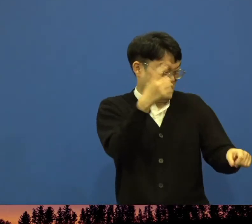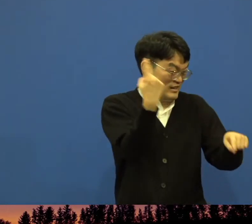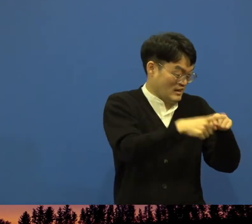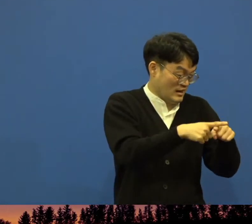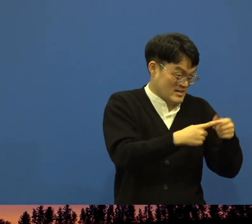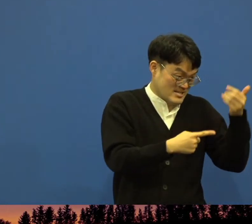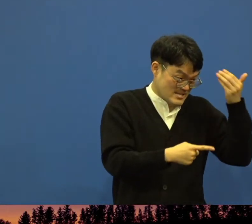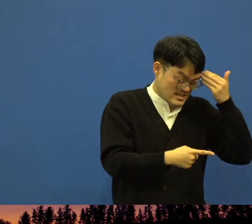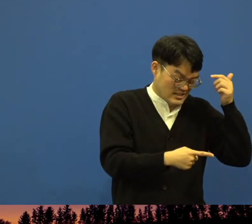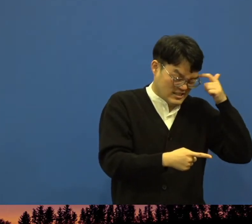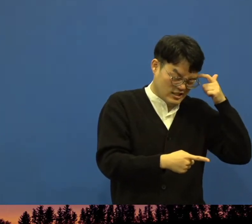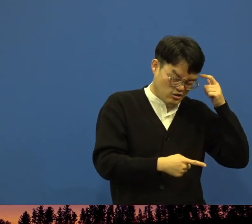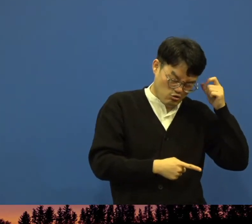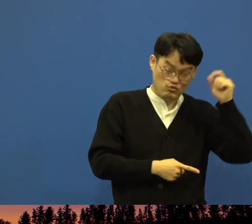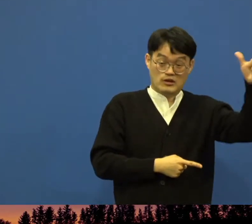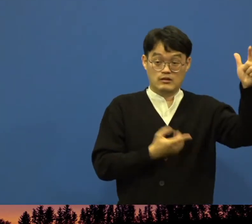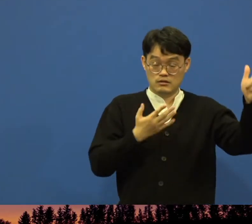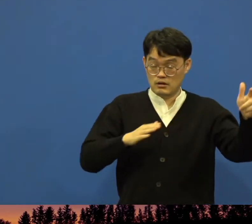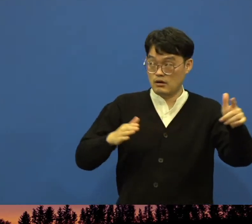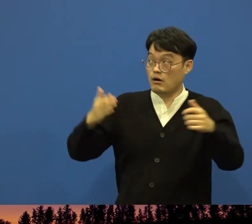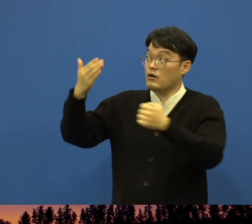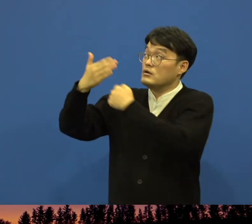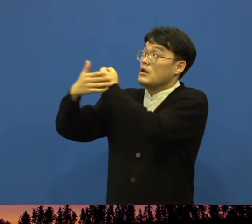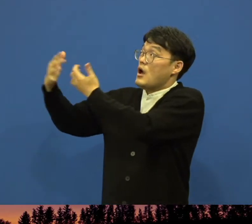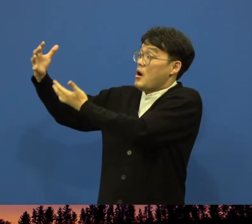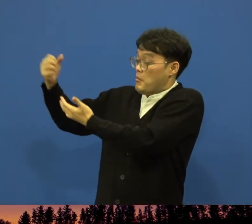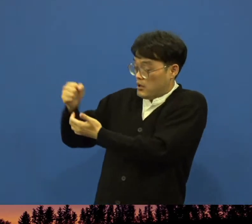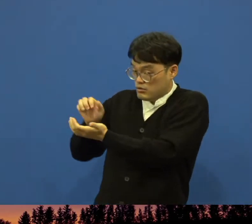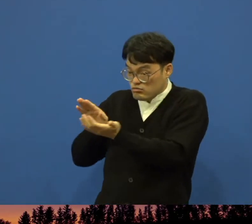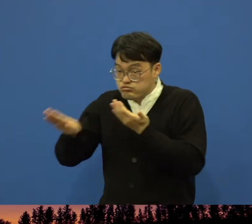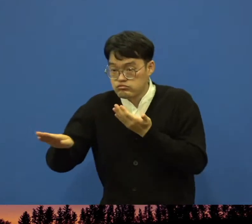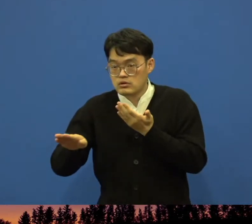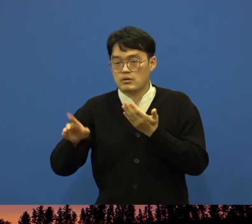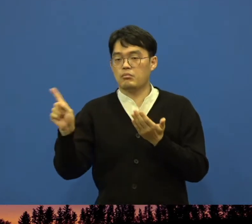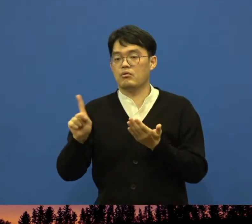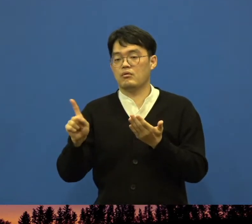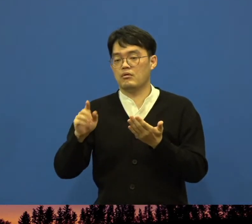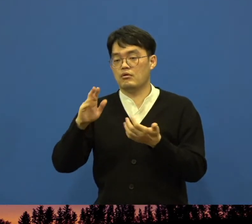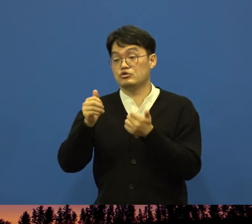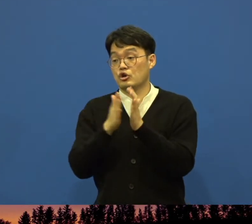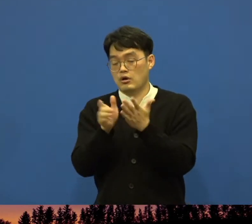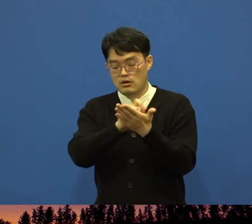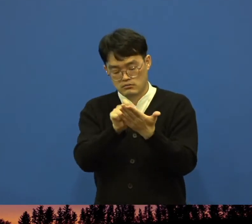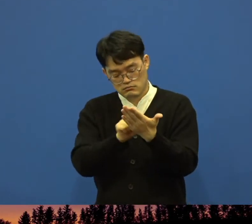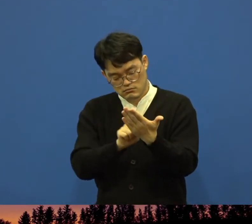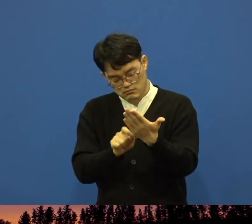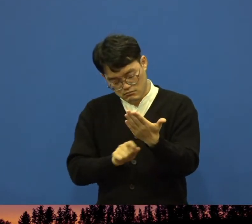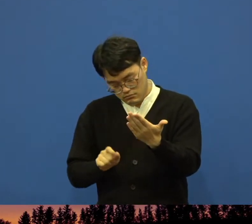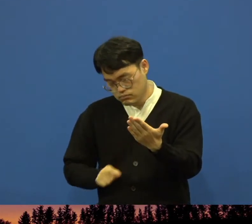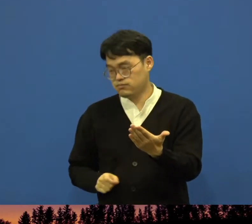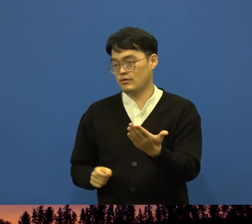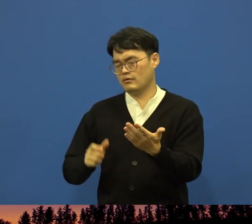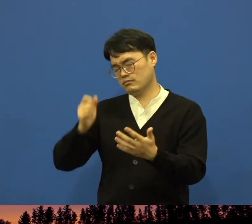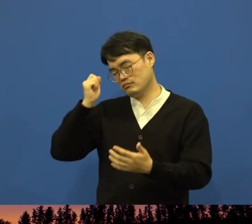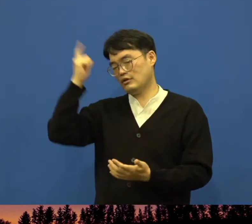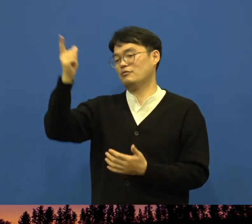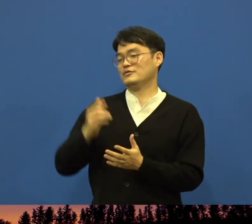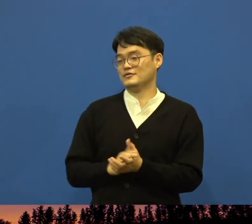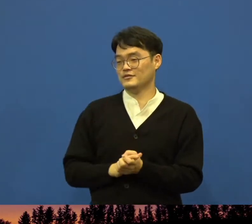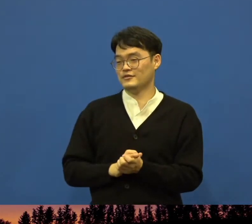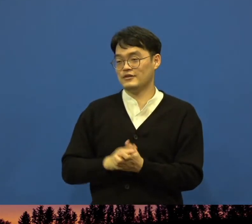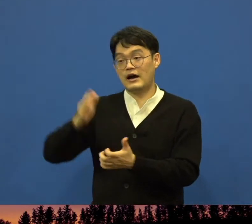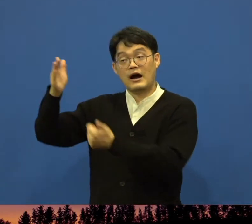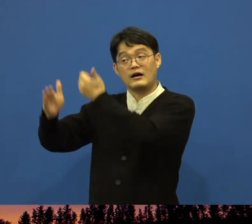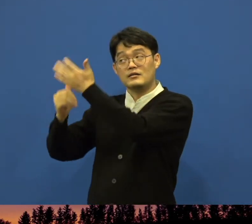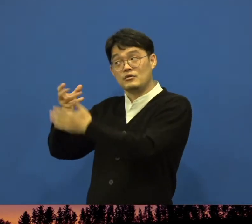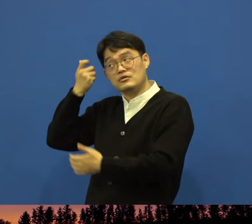서신이라는 걸 보십시오. 얼마나 탁월합니까? 그게 이제 그 바울이 하나님의 성령이 바울의 그